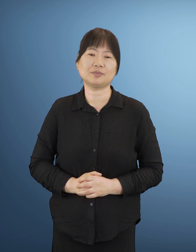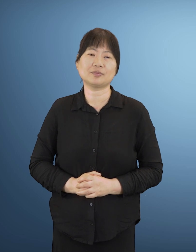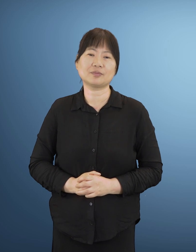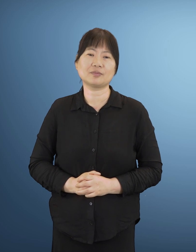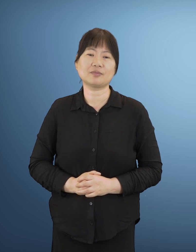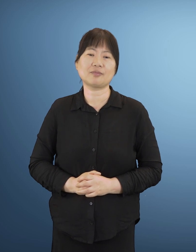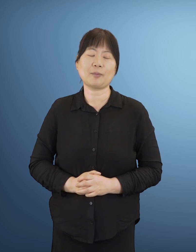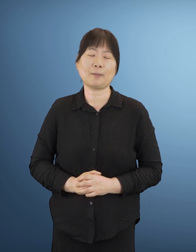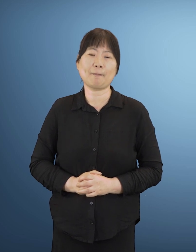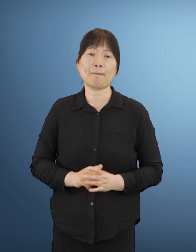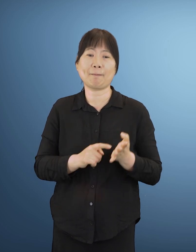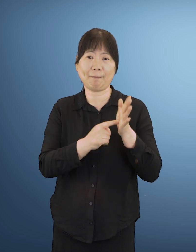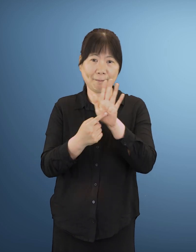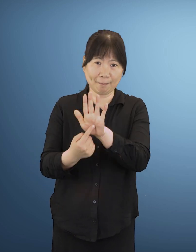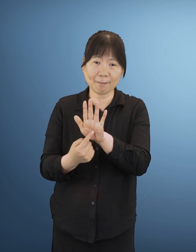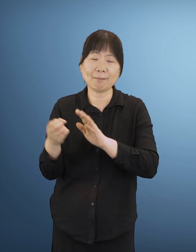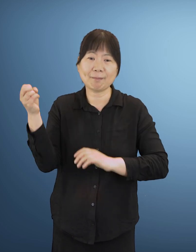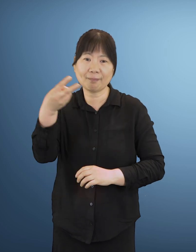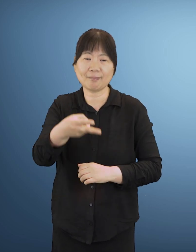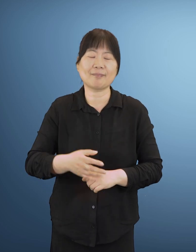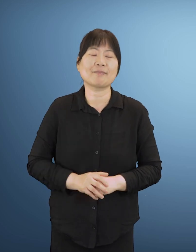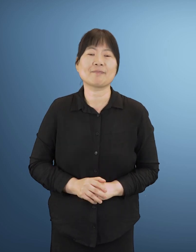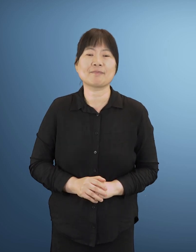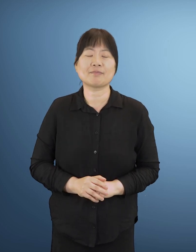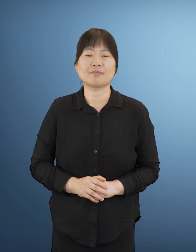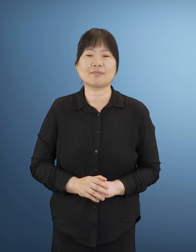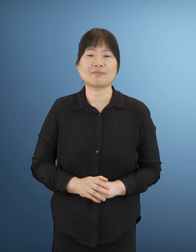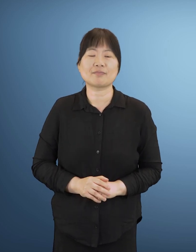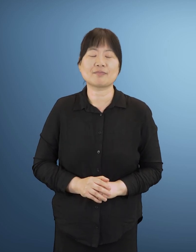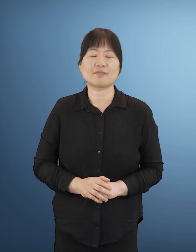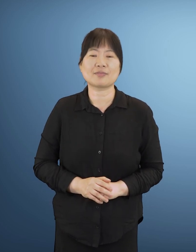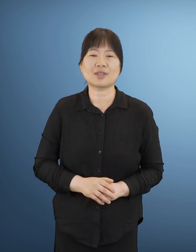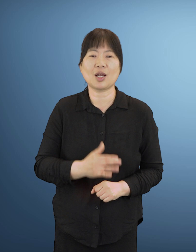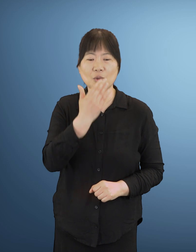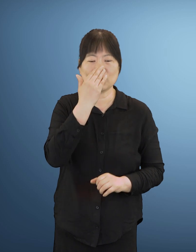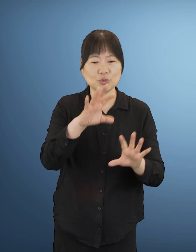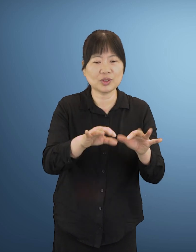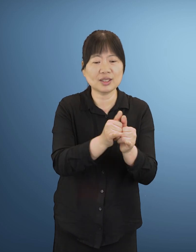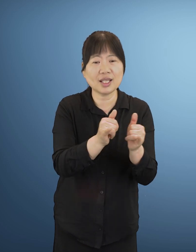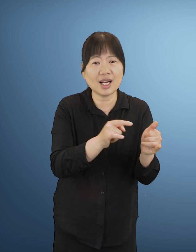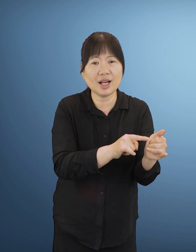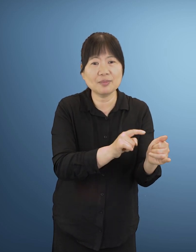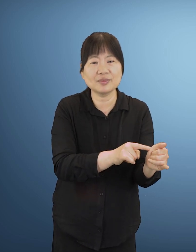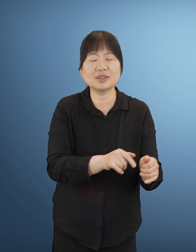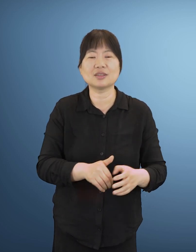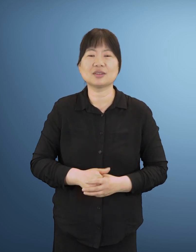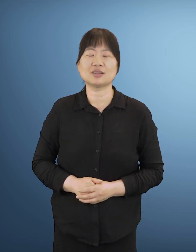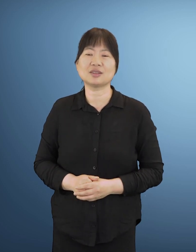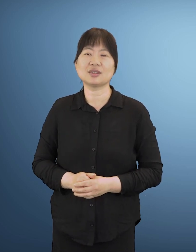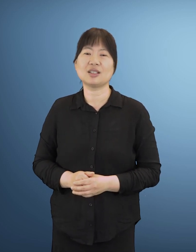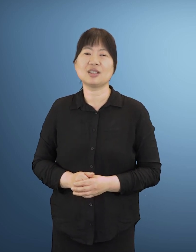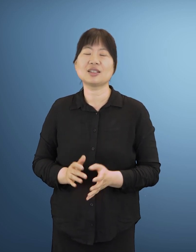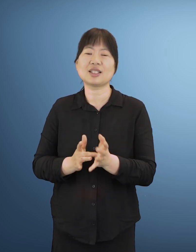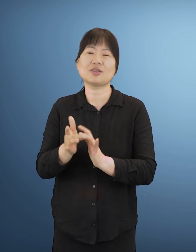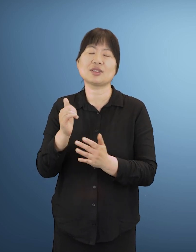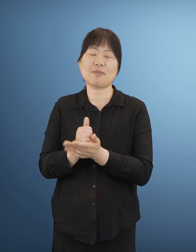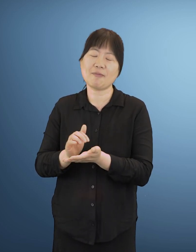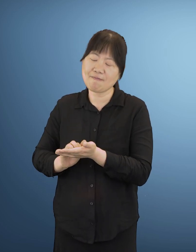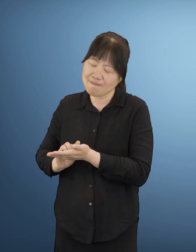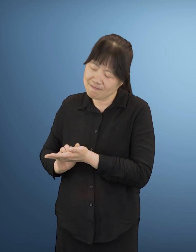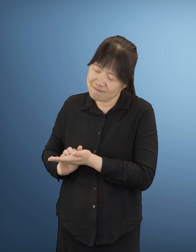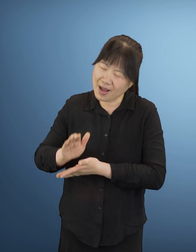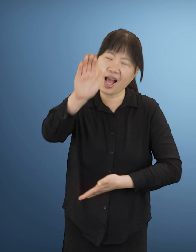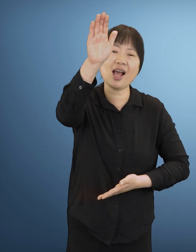나왔던 반응이었고, 급기야는 그들은 예수님을 스칸달리죠. 배척하는